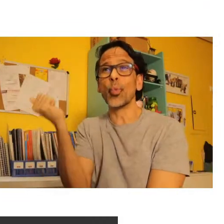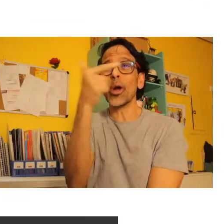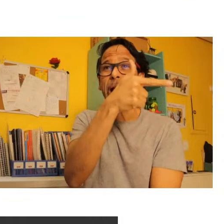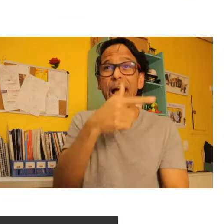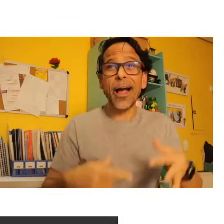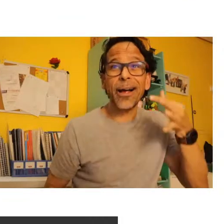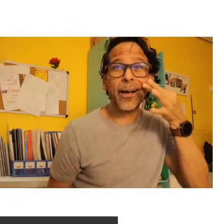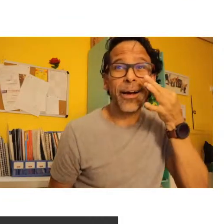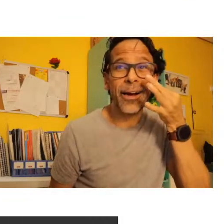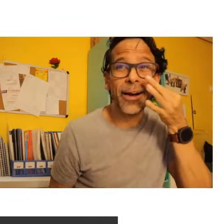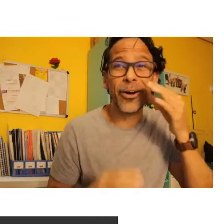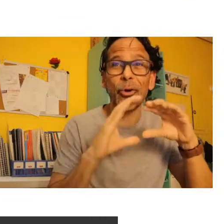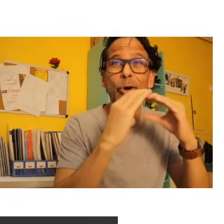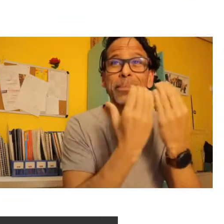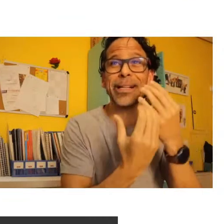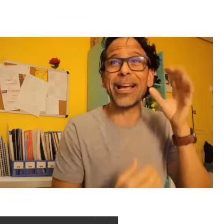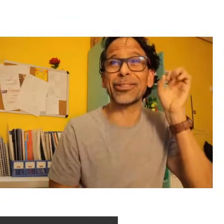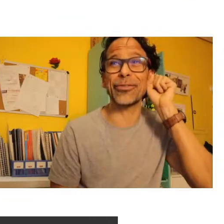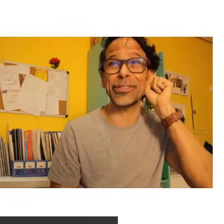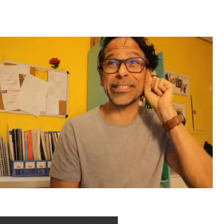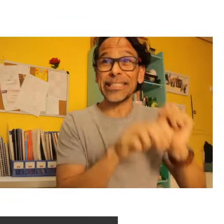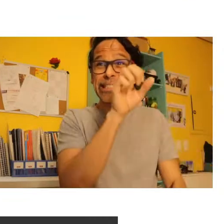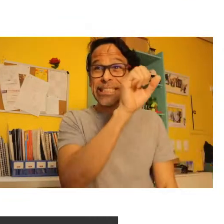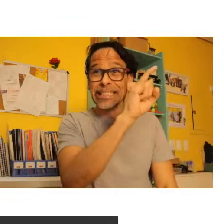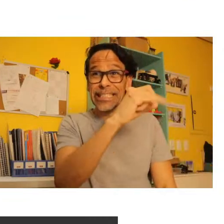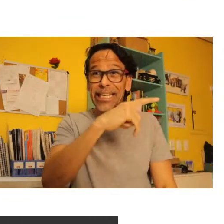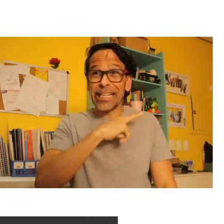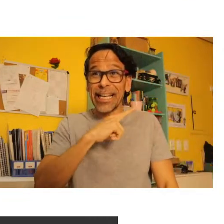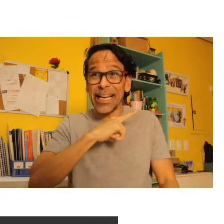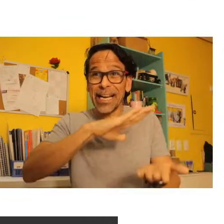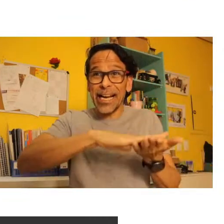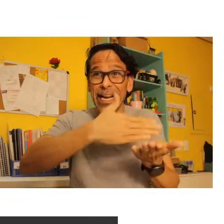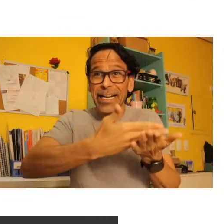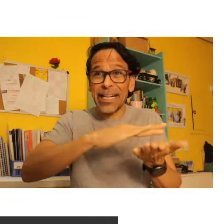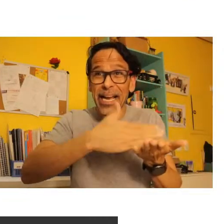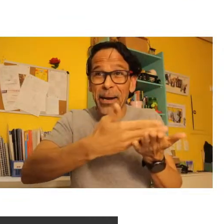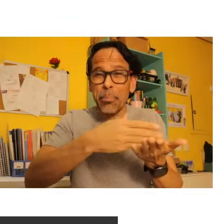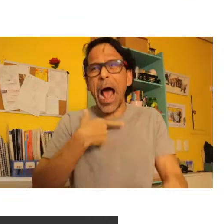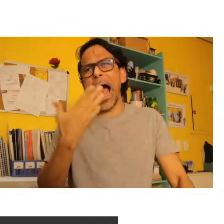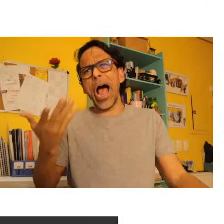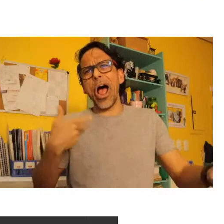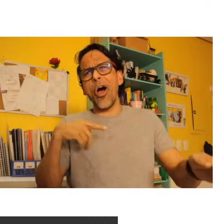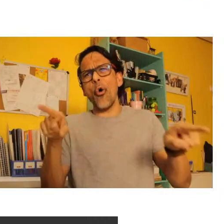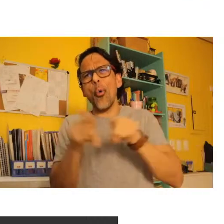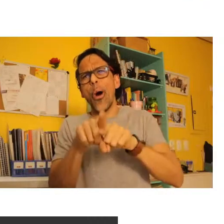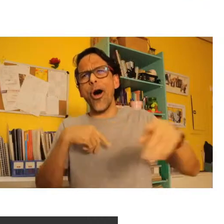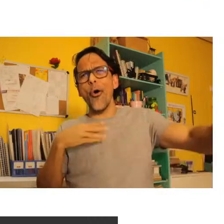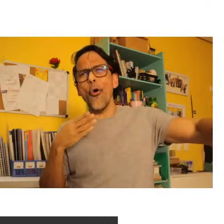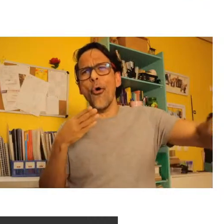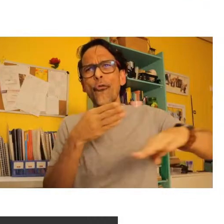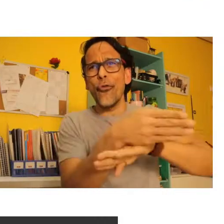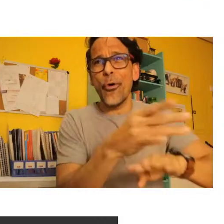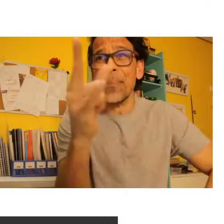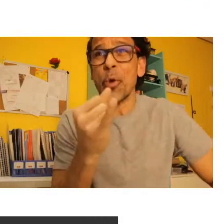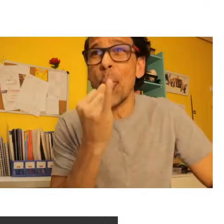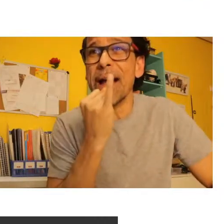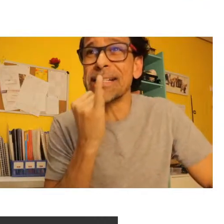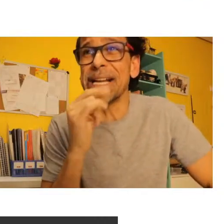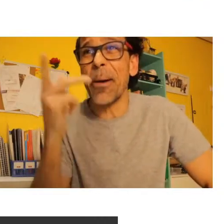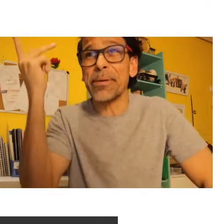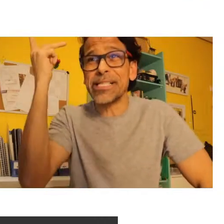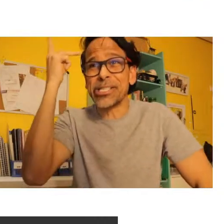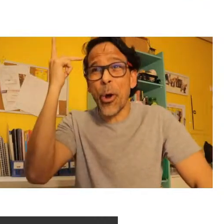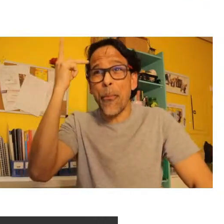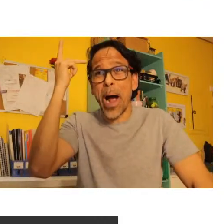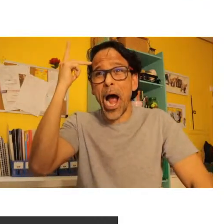TV início em alguém que consegue ter um um acesso maiores informações por meio dessas tecnologias tem que